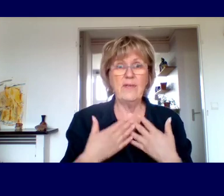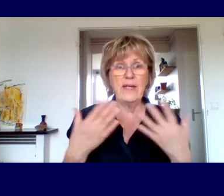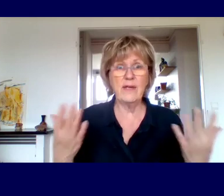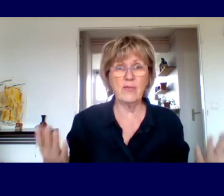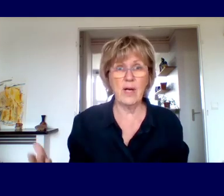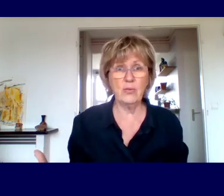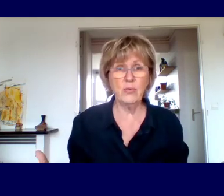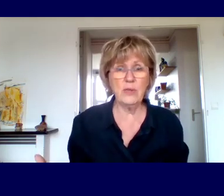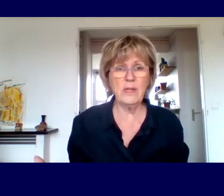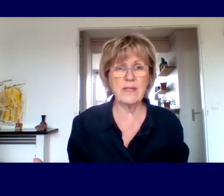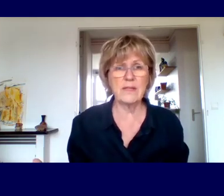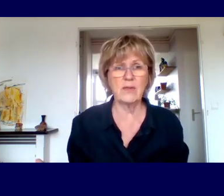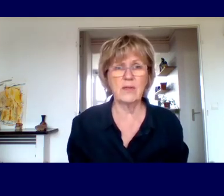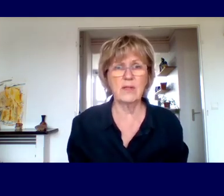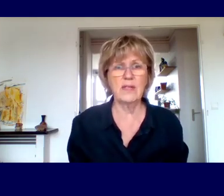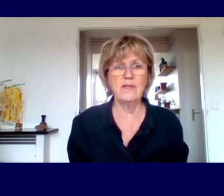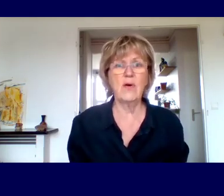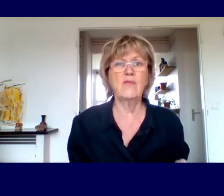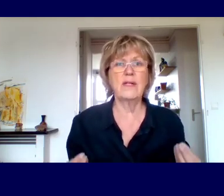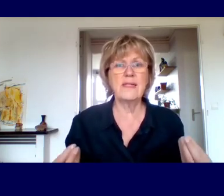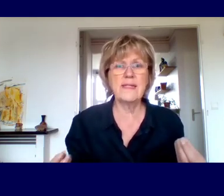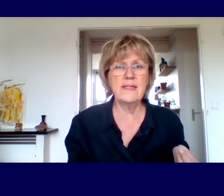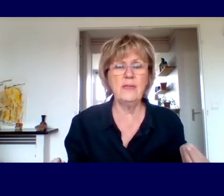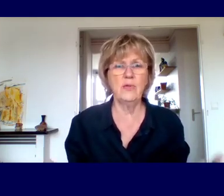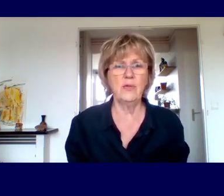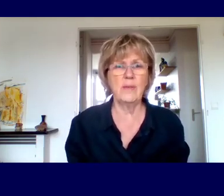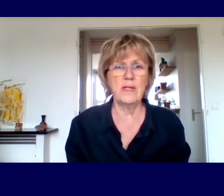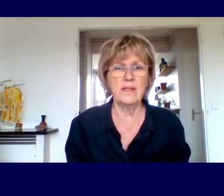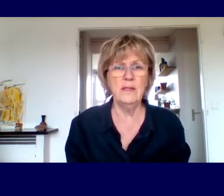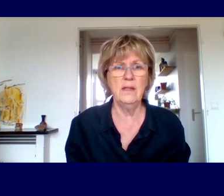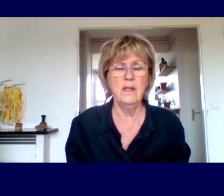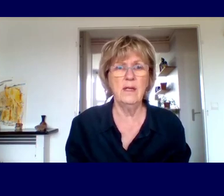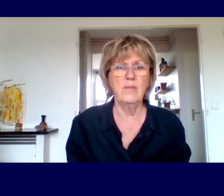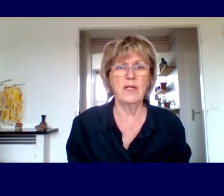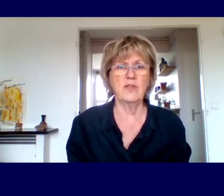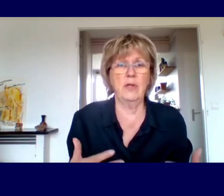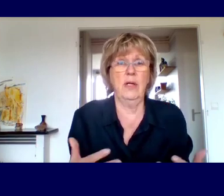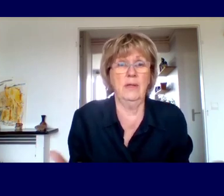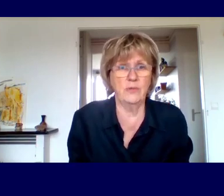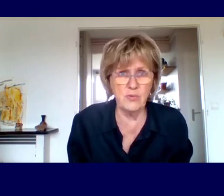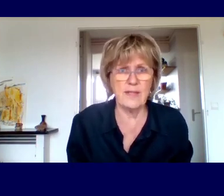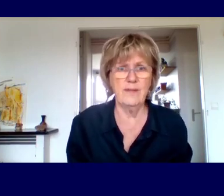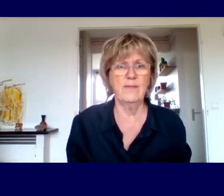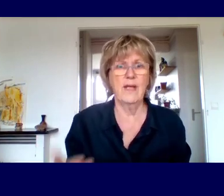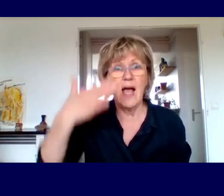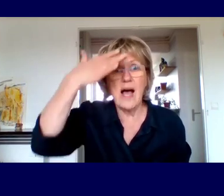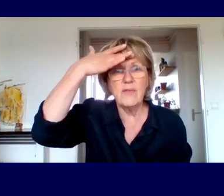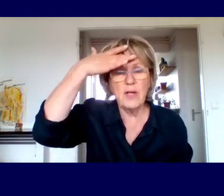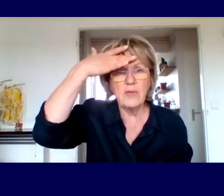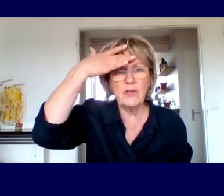il va y avoir toutes les personnes qui vont avoir des signes de la maladie par exemple avec tous ses avoirs de la